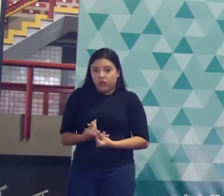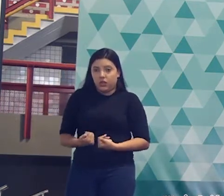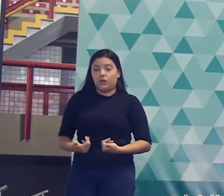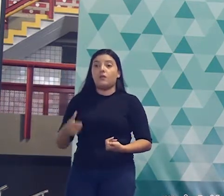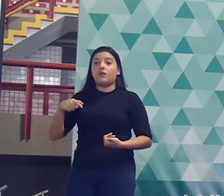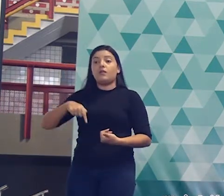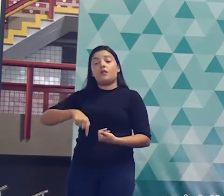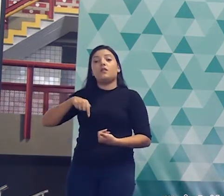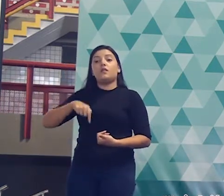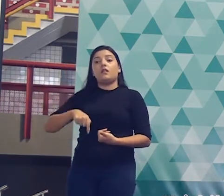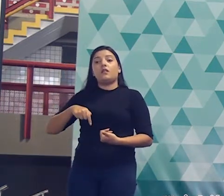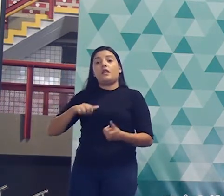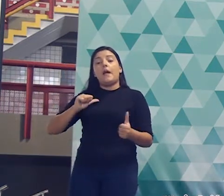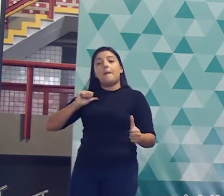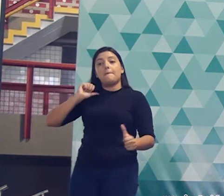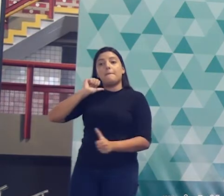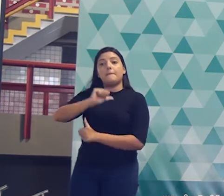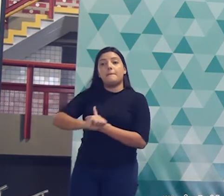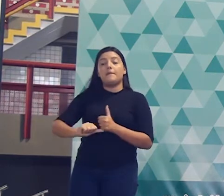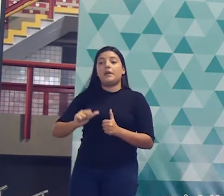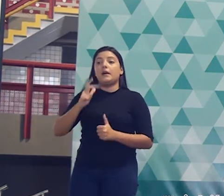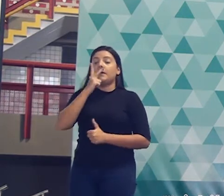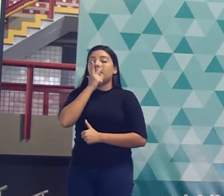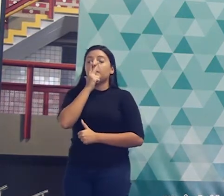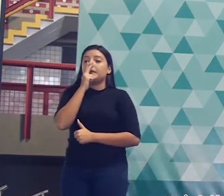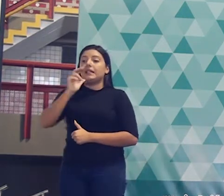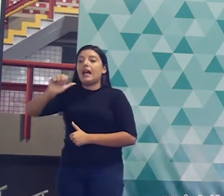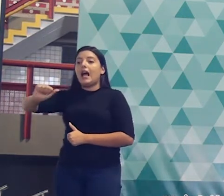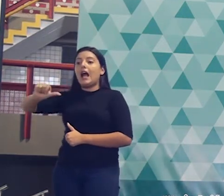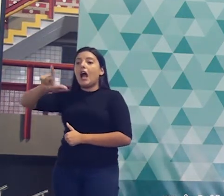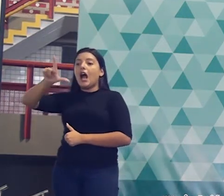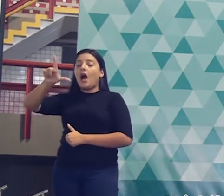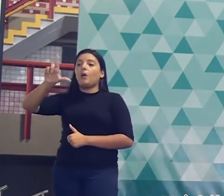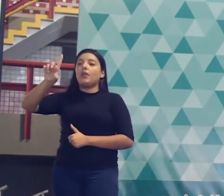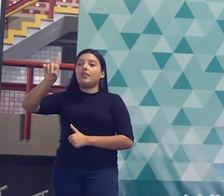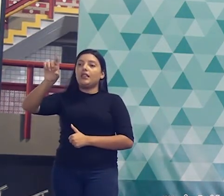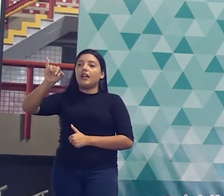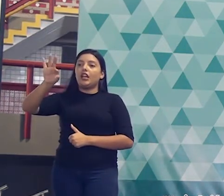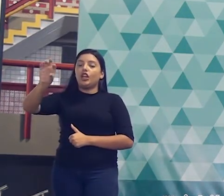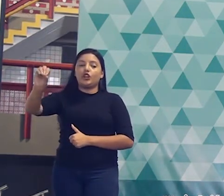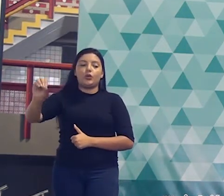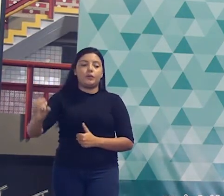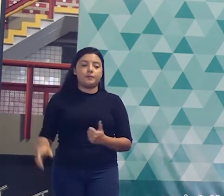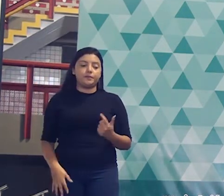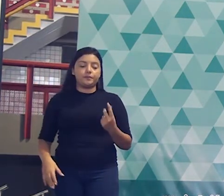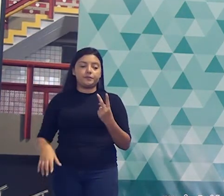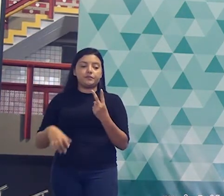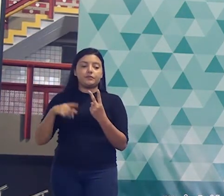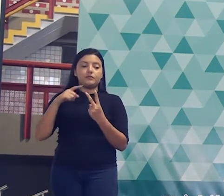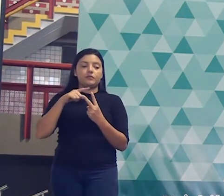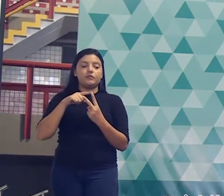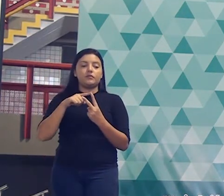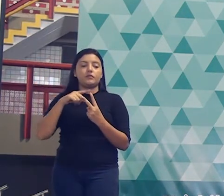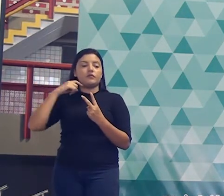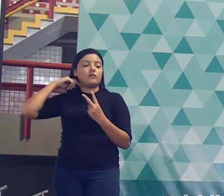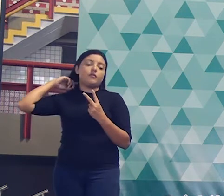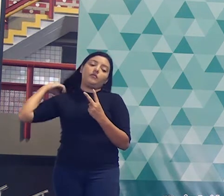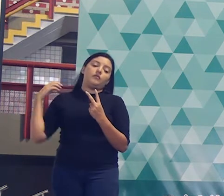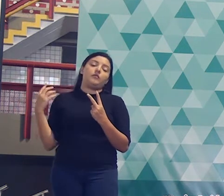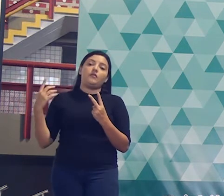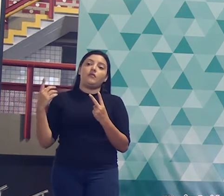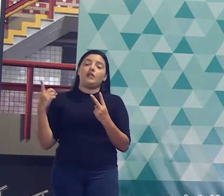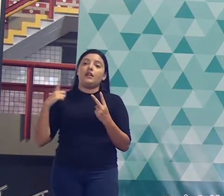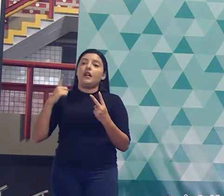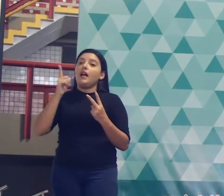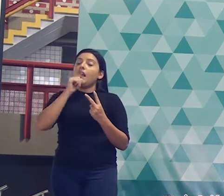de oxidação, eles se transformam em aldeído. Metanol se transforma em metanal, que em solução